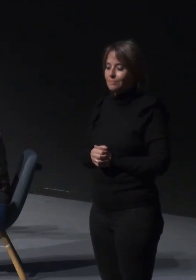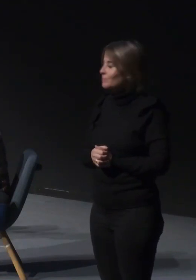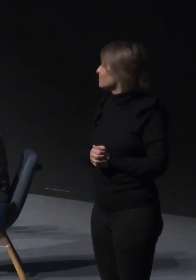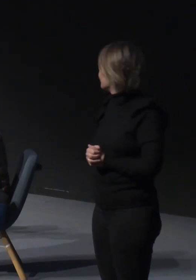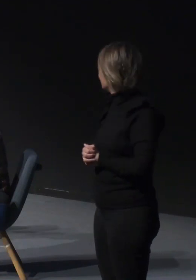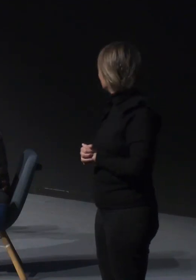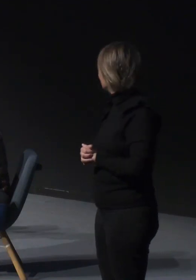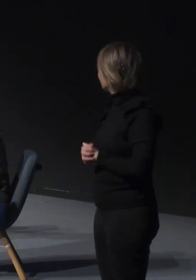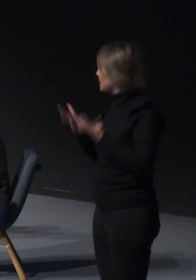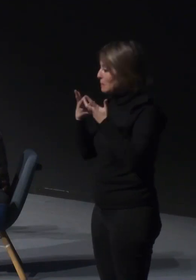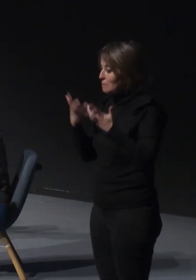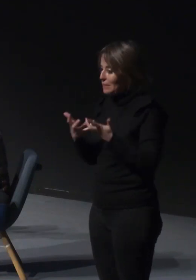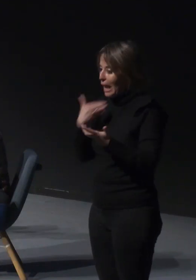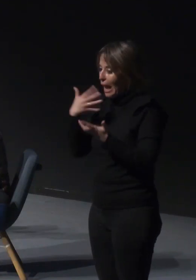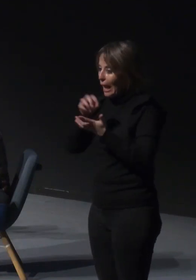Casi todo.